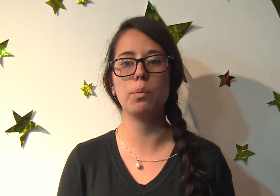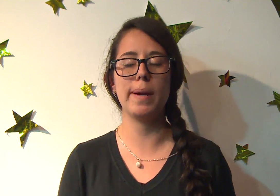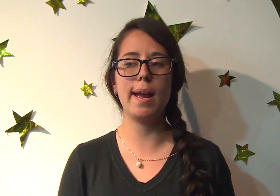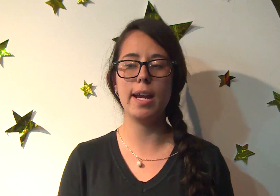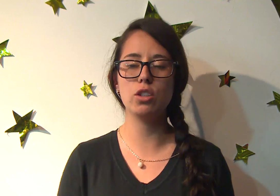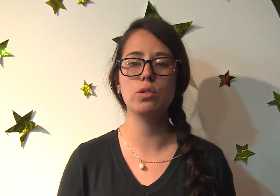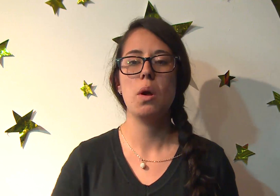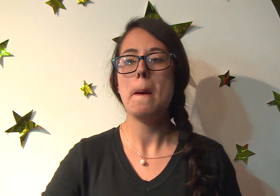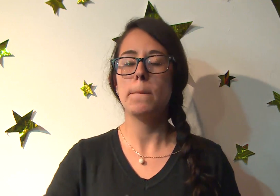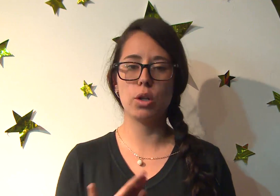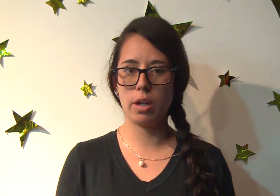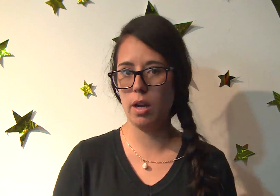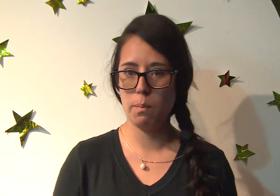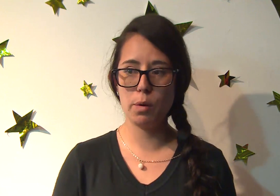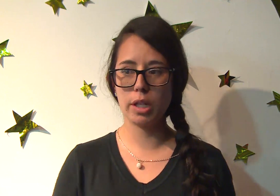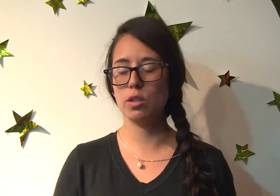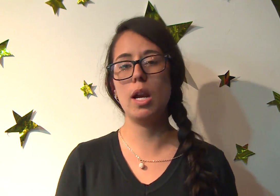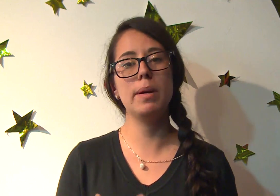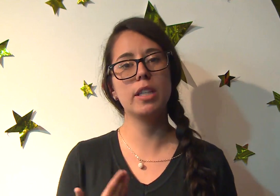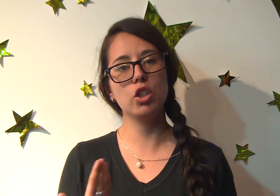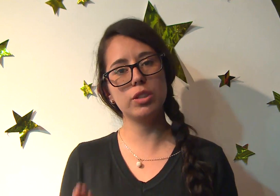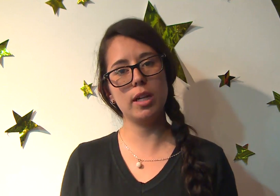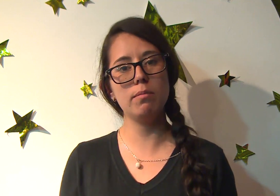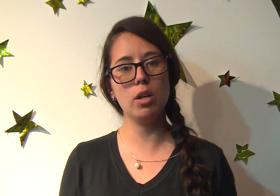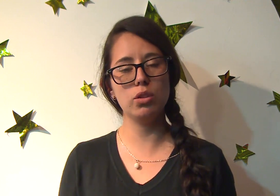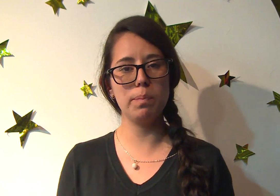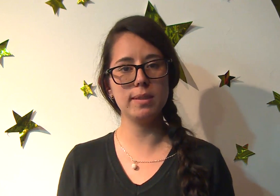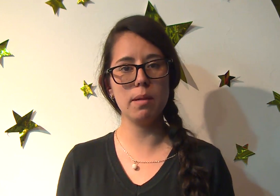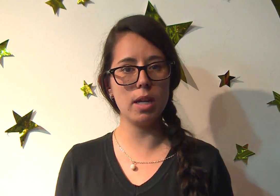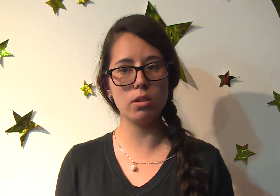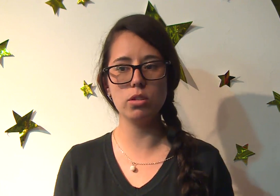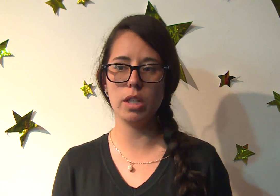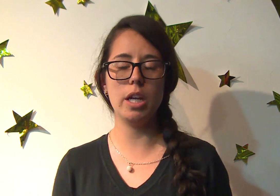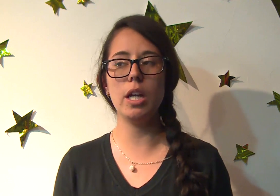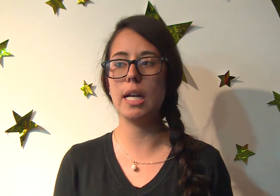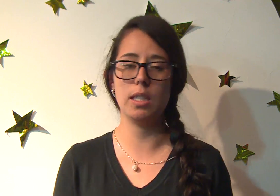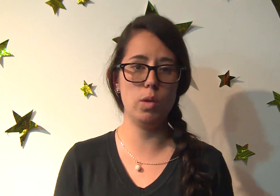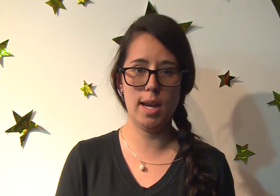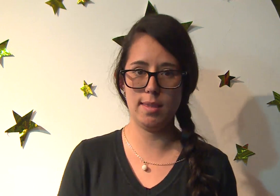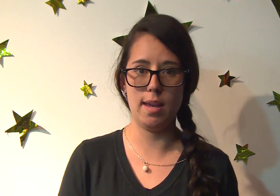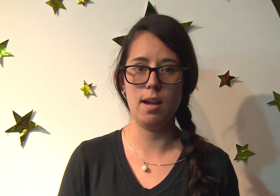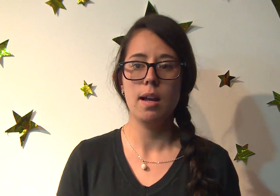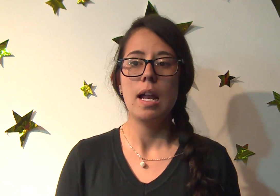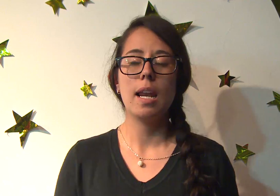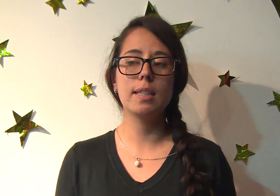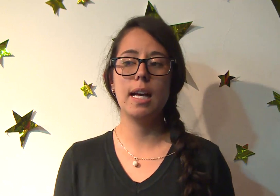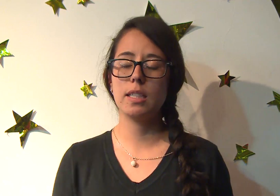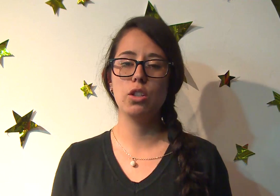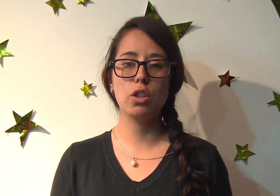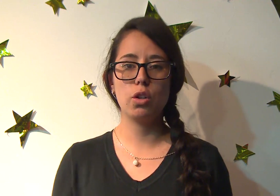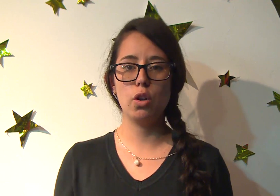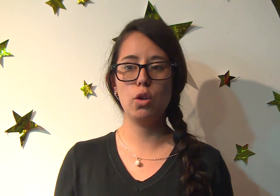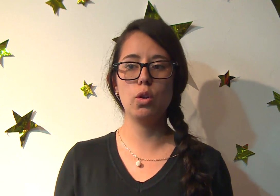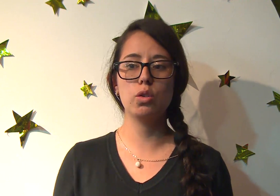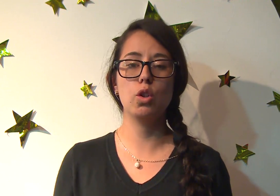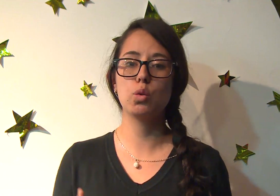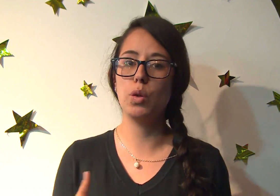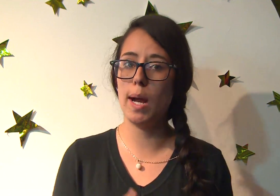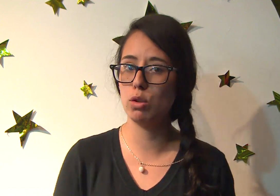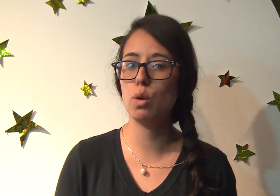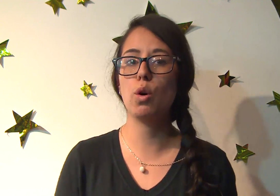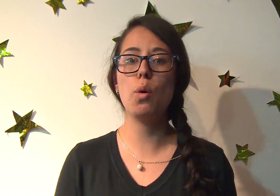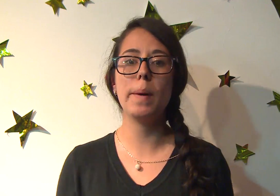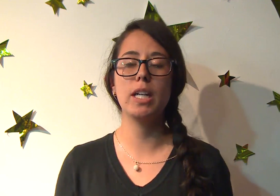de apoyo para ellos. ¿Por qué? Porque solamente ellos tienen manos y pensamientos, y esa no es la idea. La idea es que nosotros